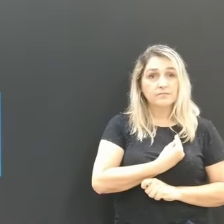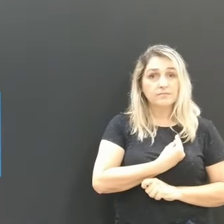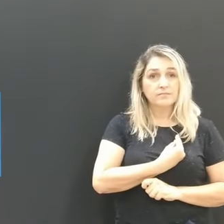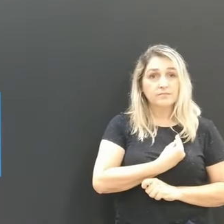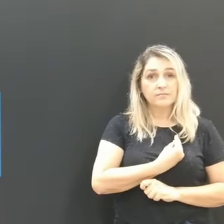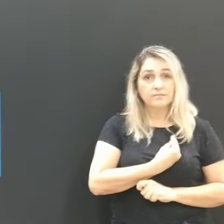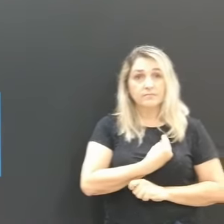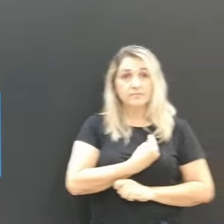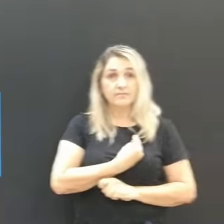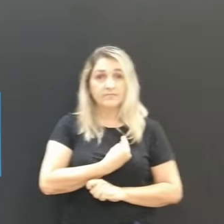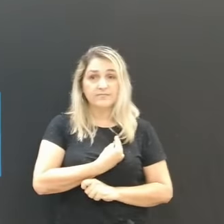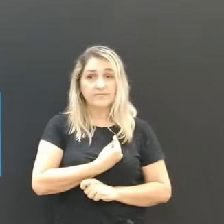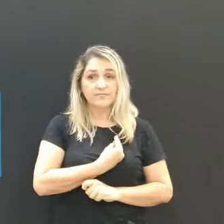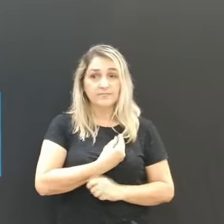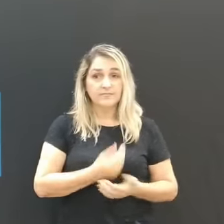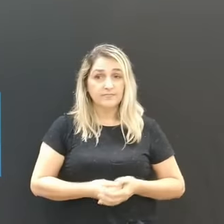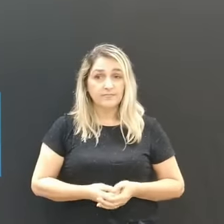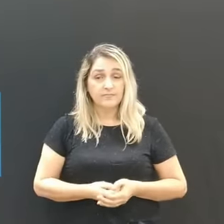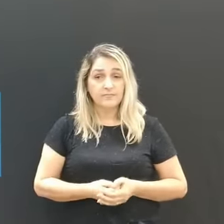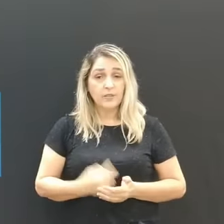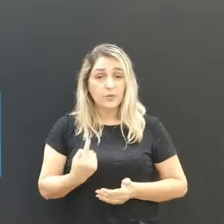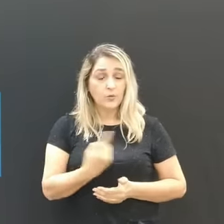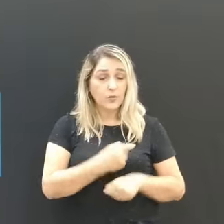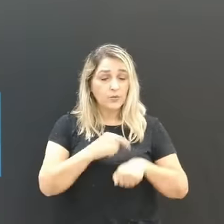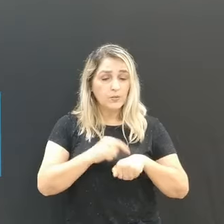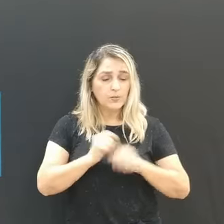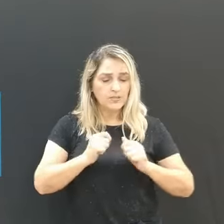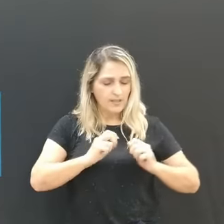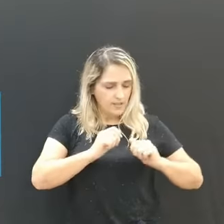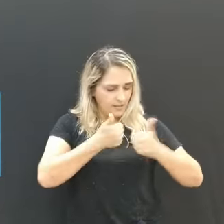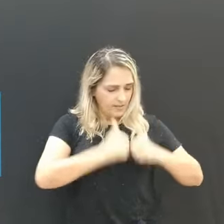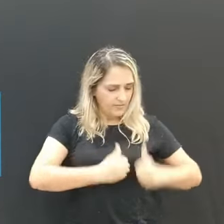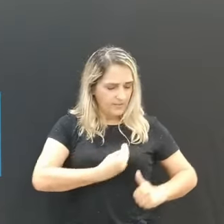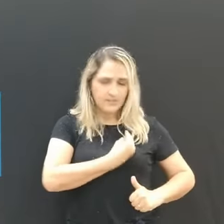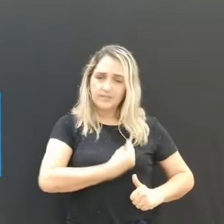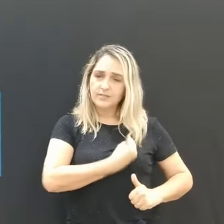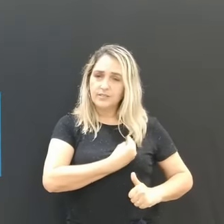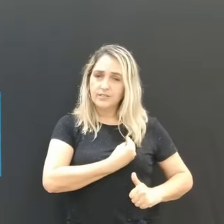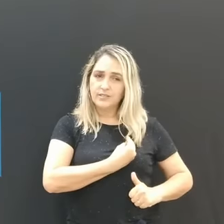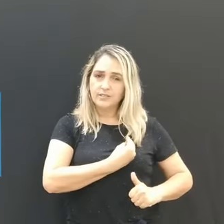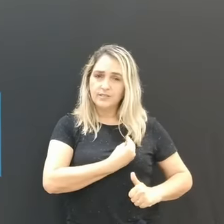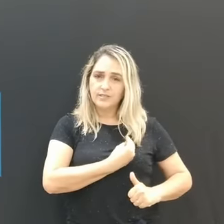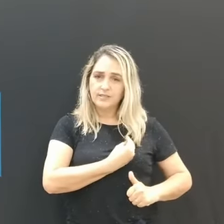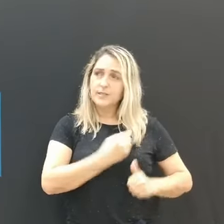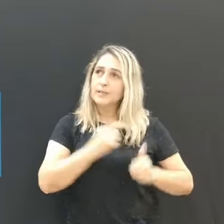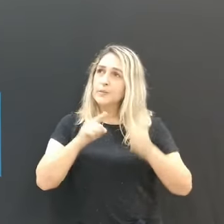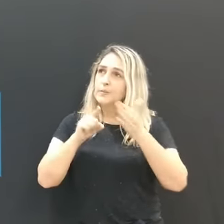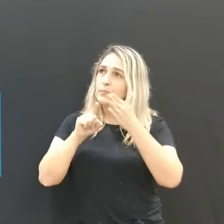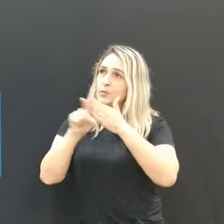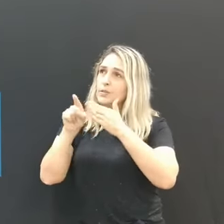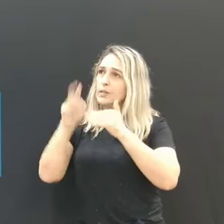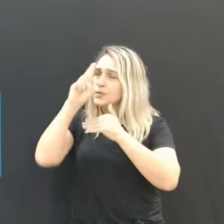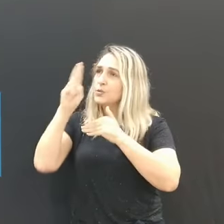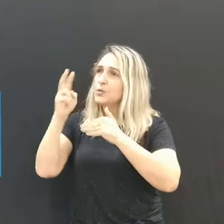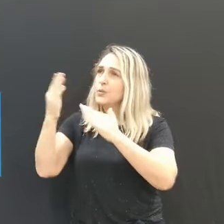Então, precisamos o quê? Estar atento para termos uma vida diferente, mas para isso precisamos